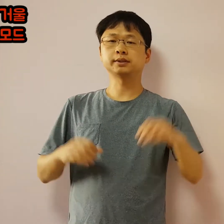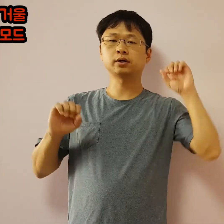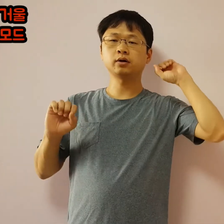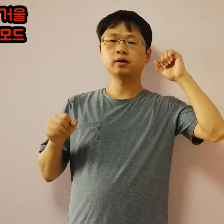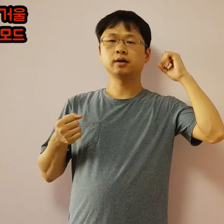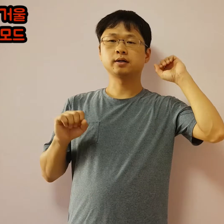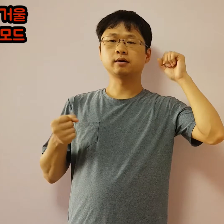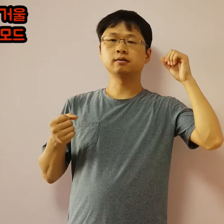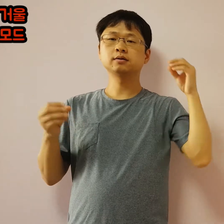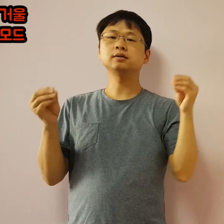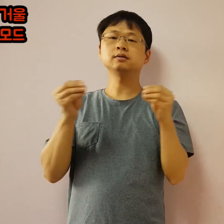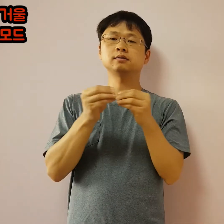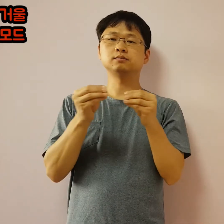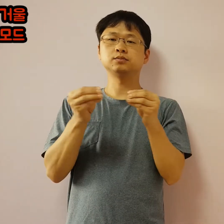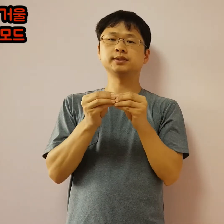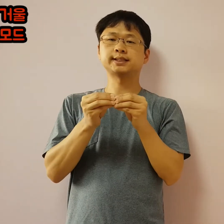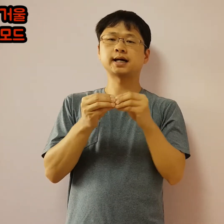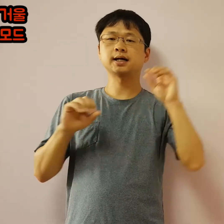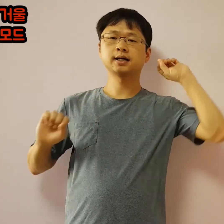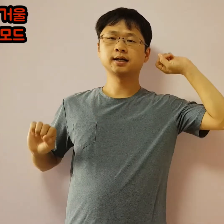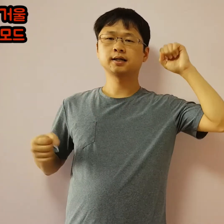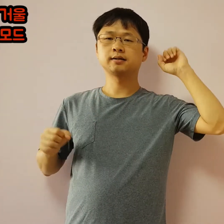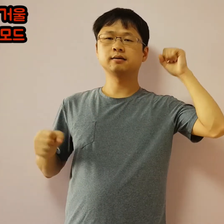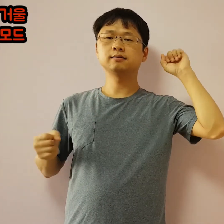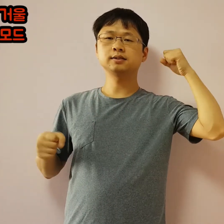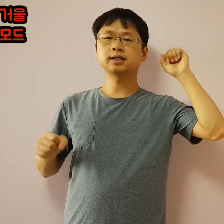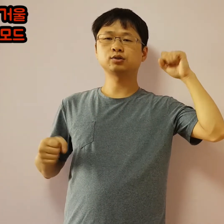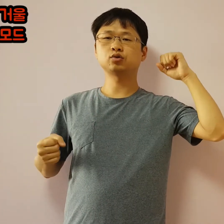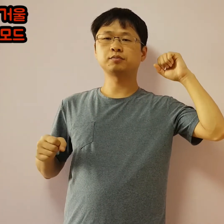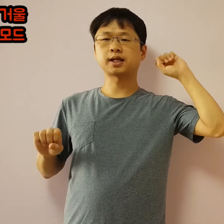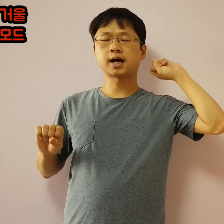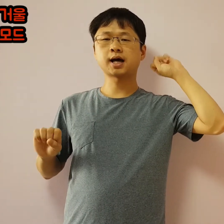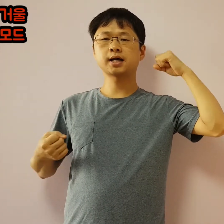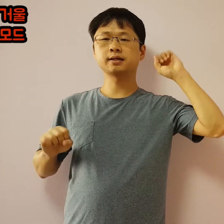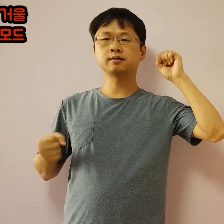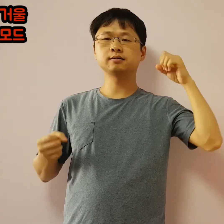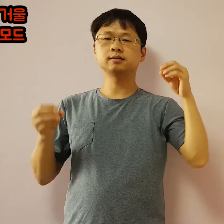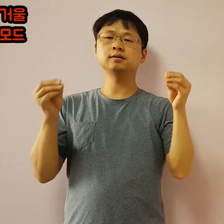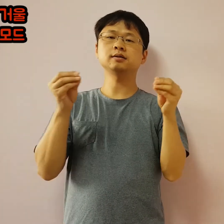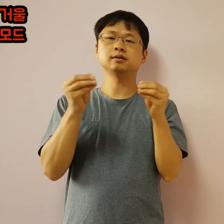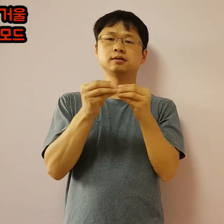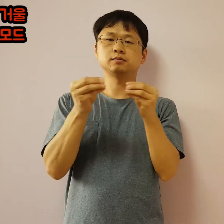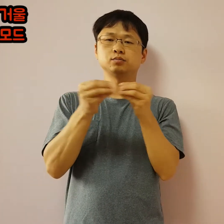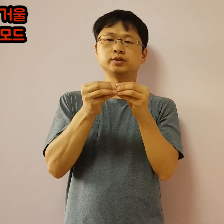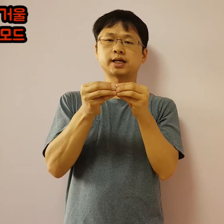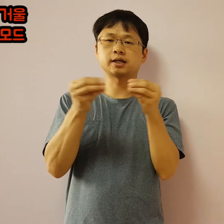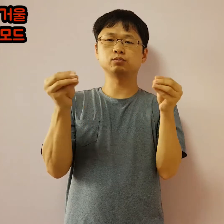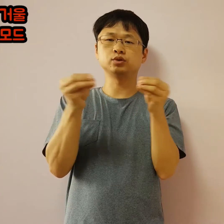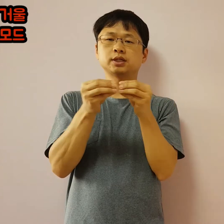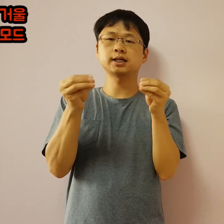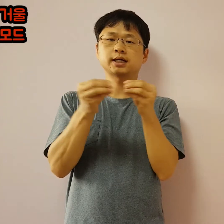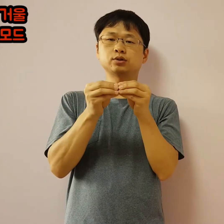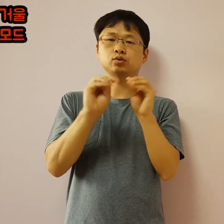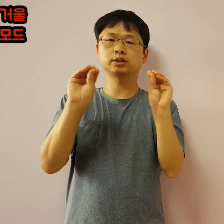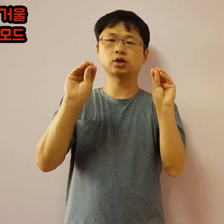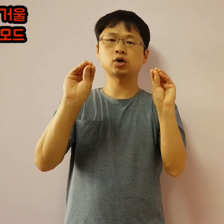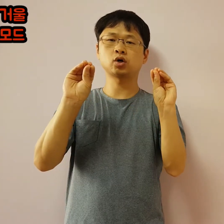뭐죠? 연극, 문장. 연극이란 수어입니다. 연극, 문장. 문장이란